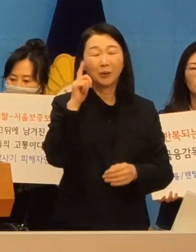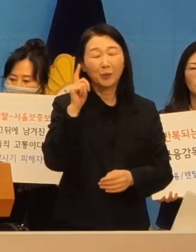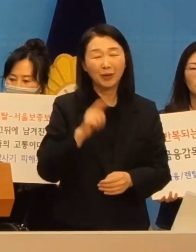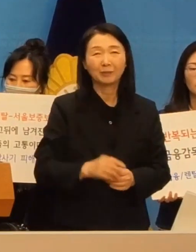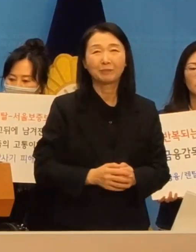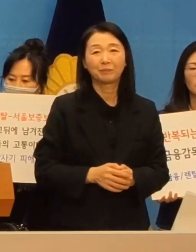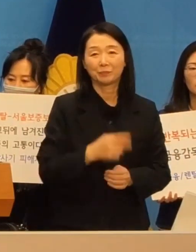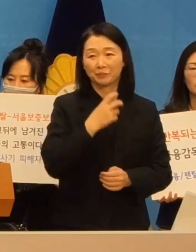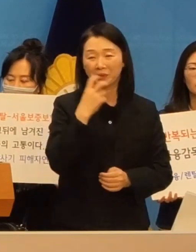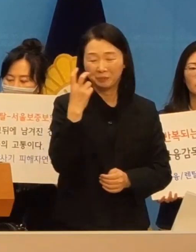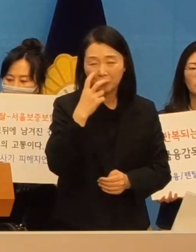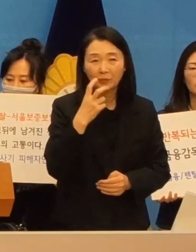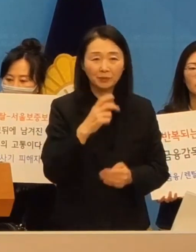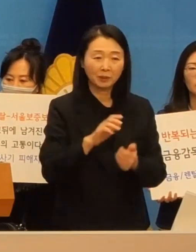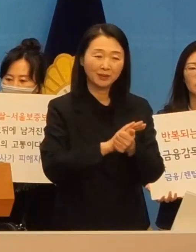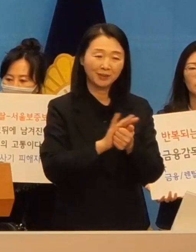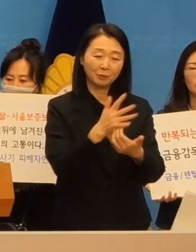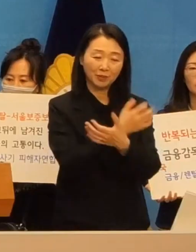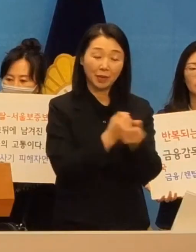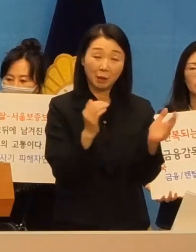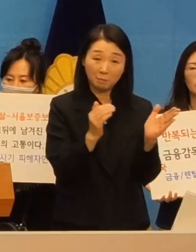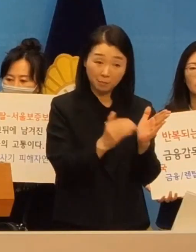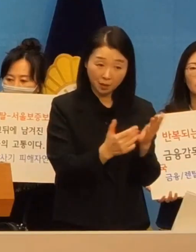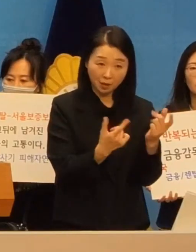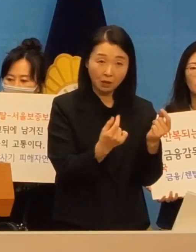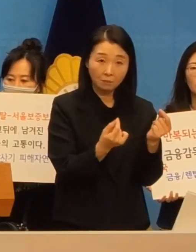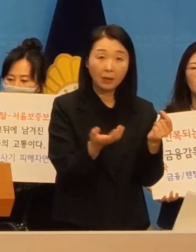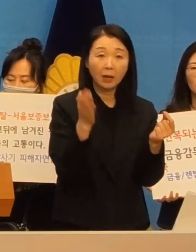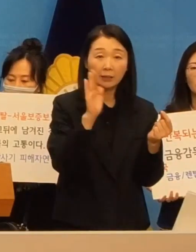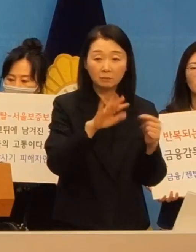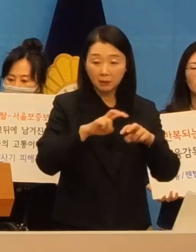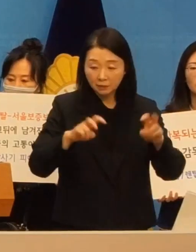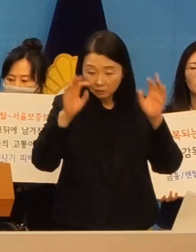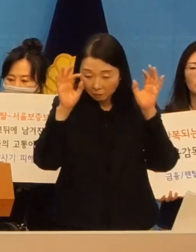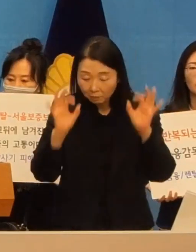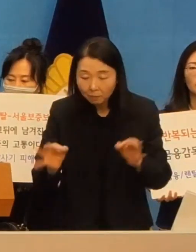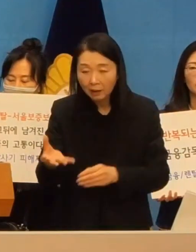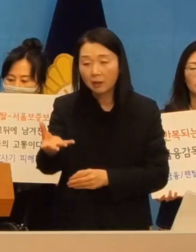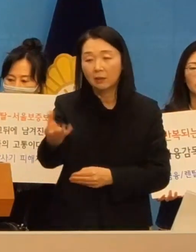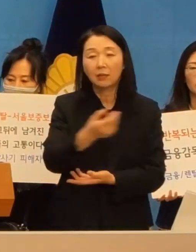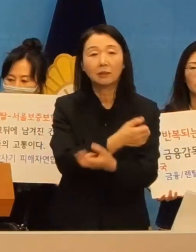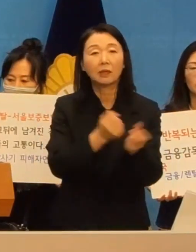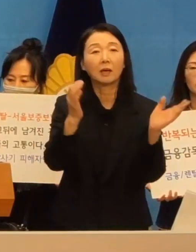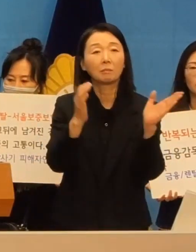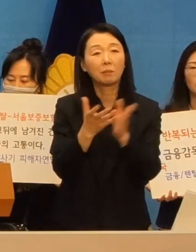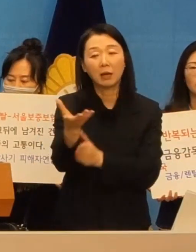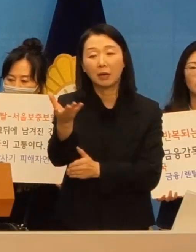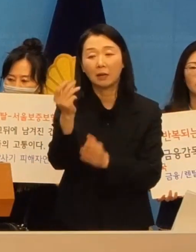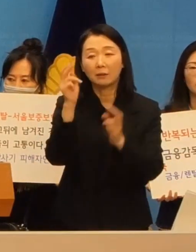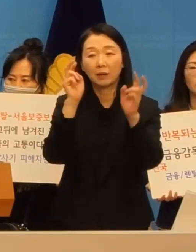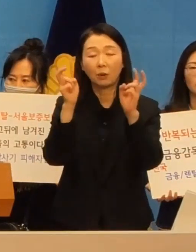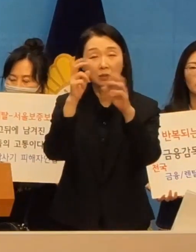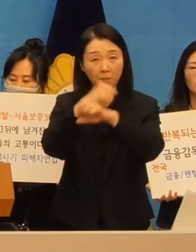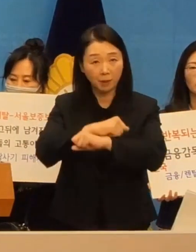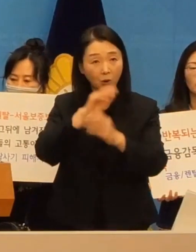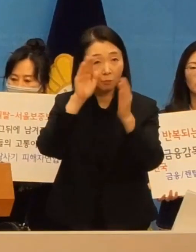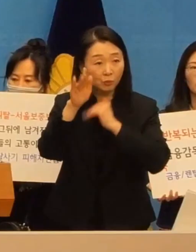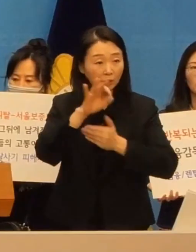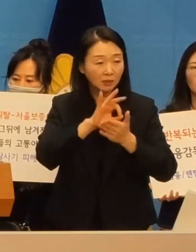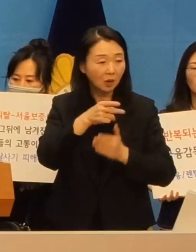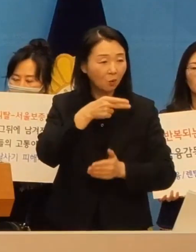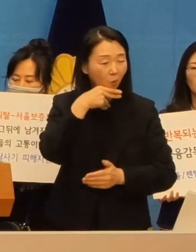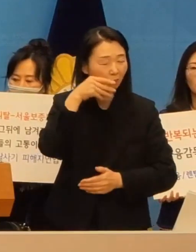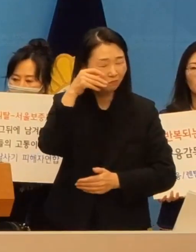모니터 서비스 계약을 체결했다고 생각했는데 실제로는 렌탈 계약이었고 렌탈사 폐업 이후 사용도 하지